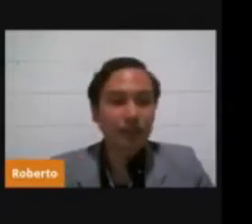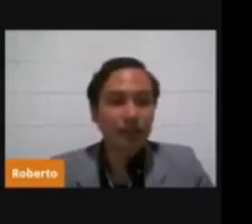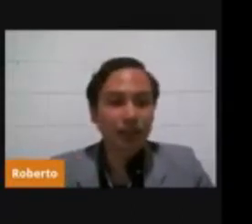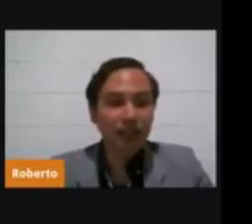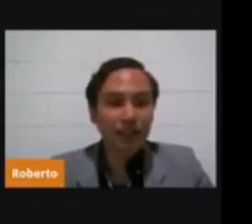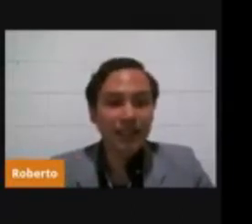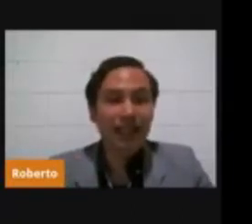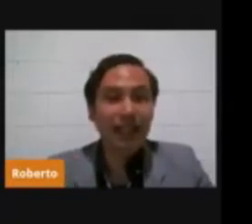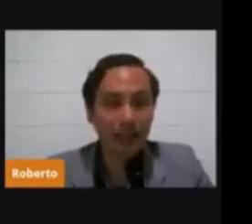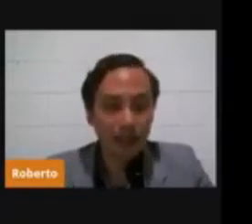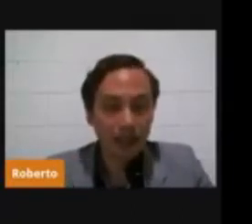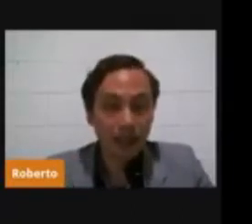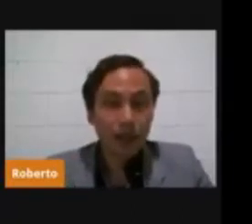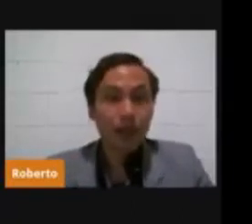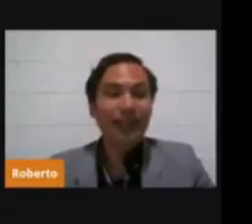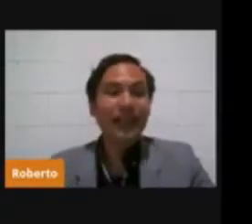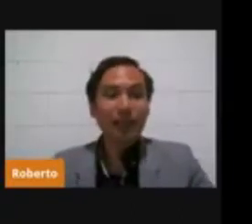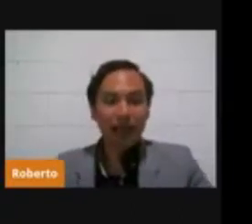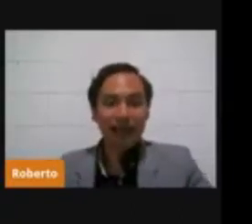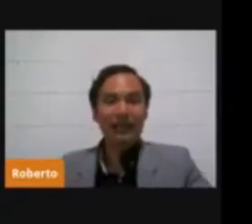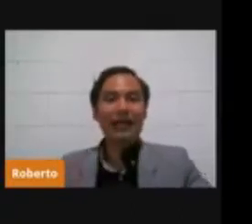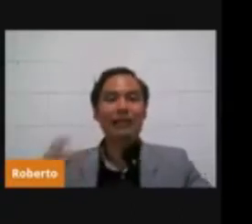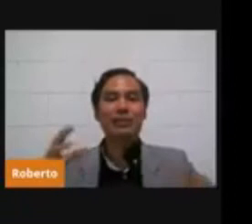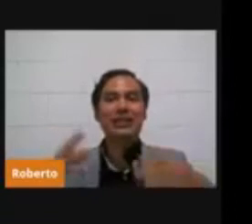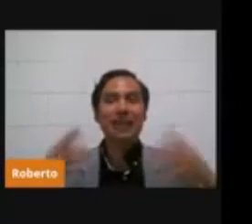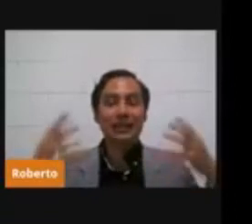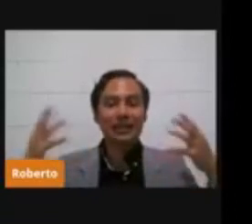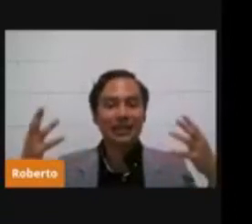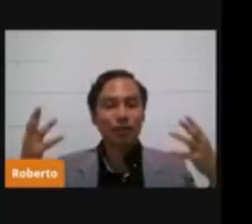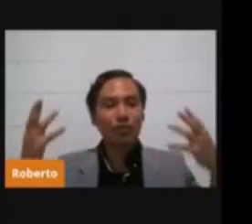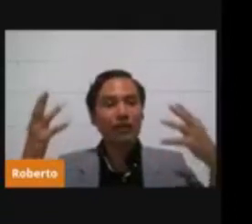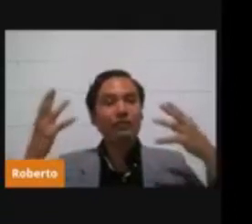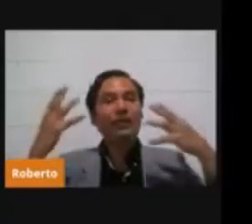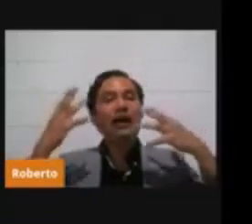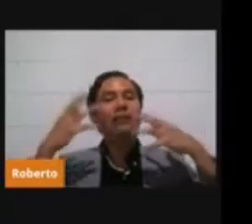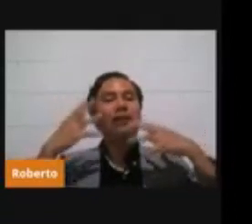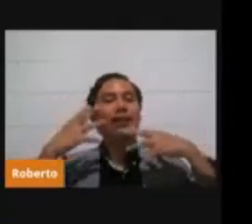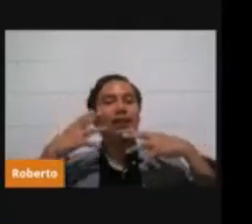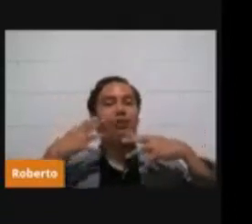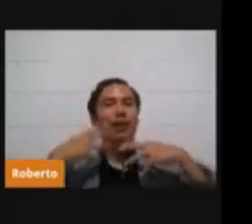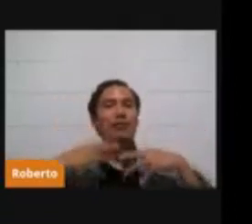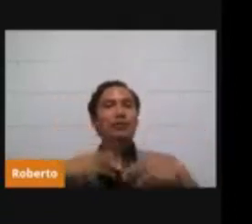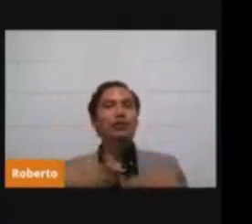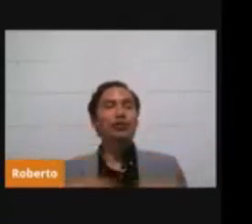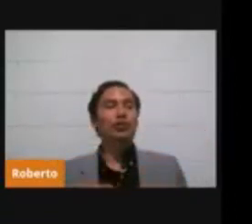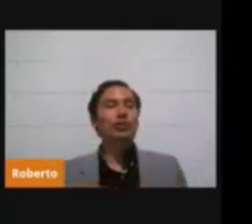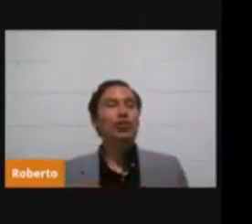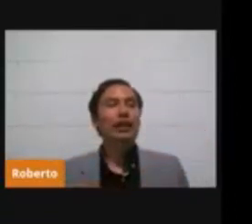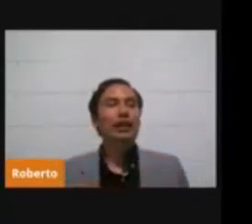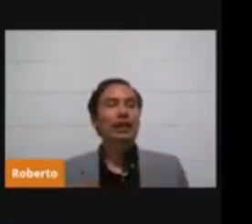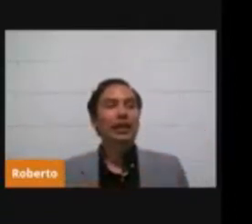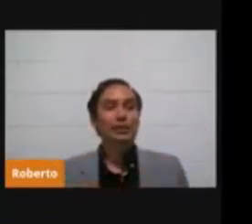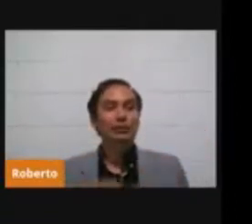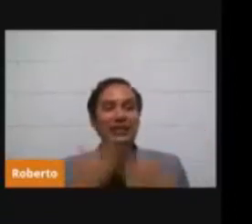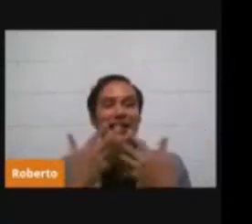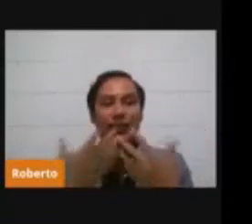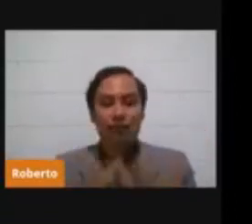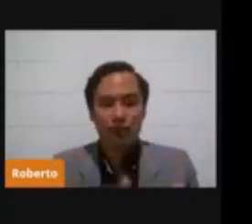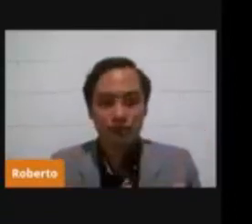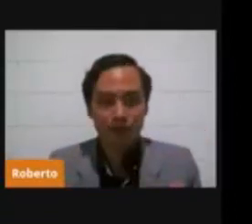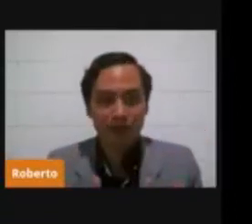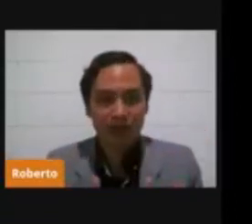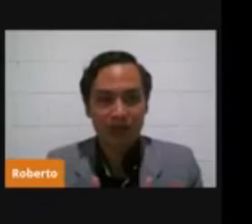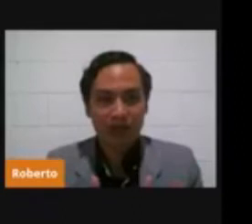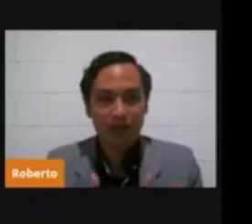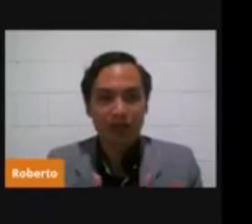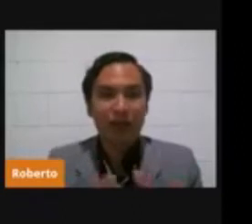el término correcto es lengua, porque el lenguaje es la capacidad que el ser humano trae para que podamos nosotros